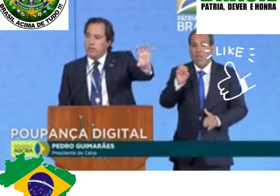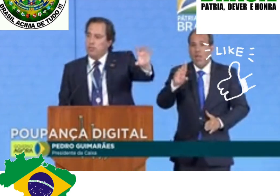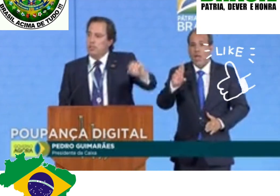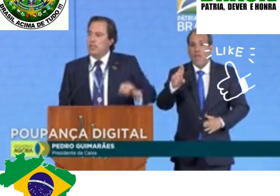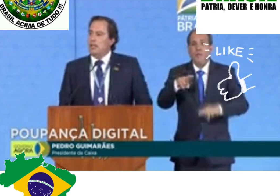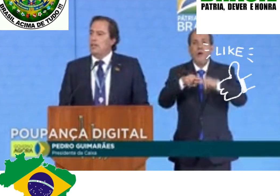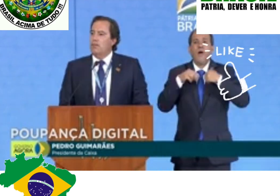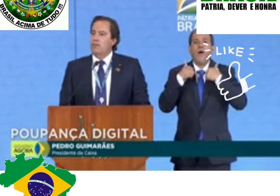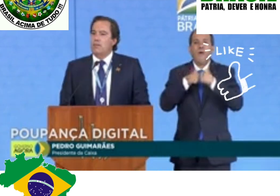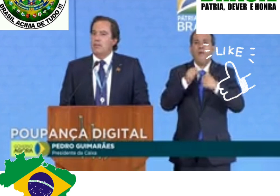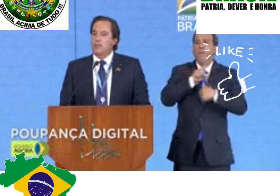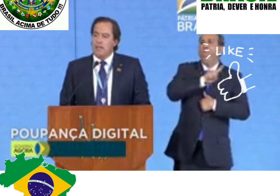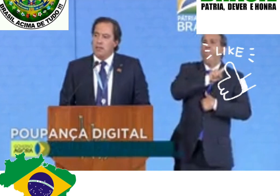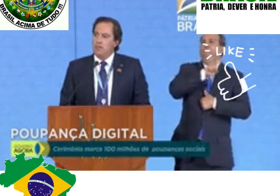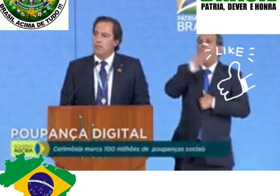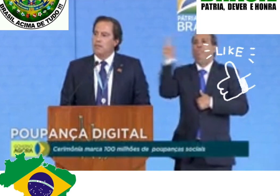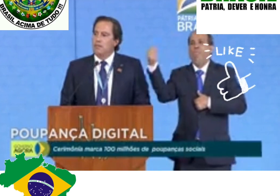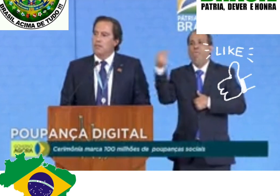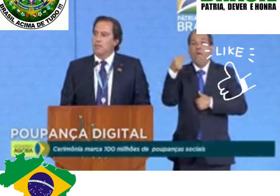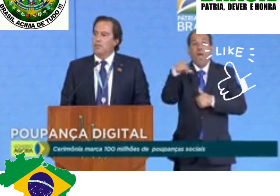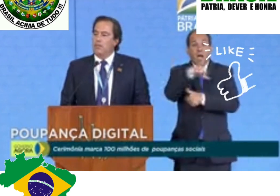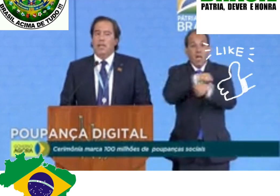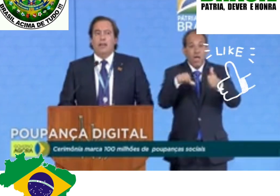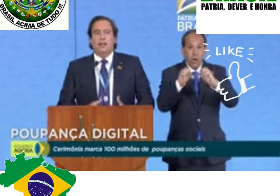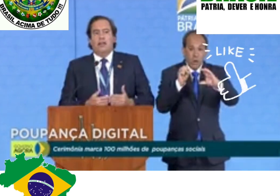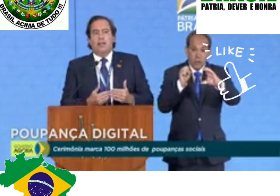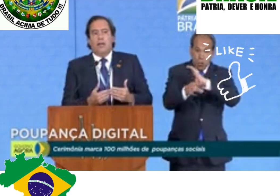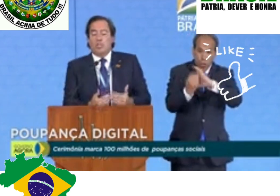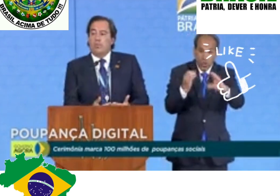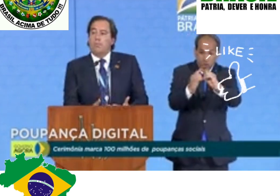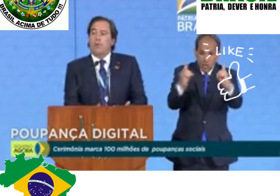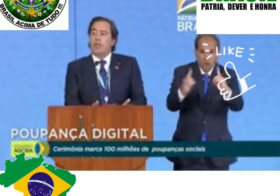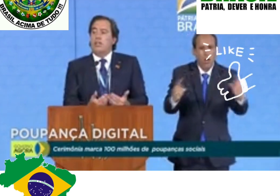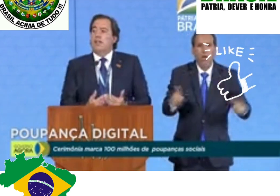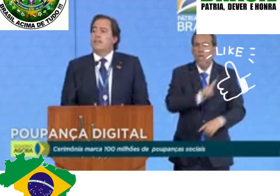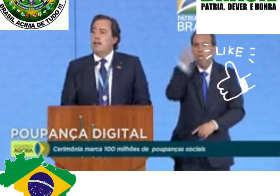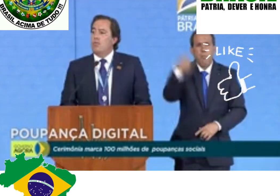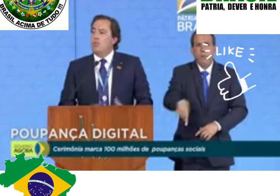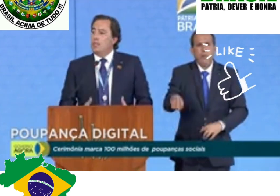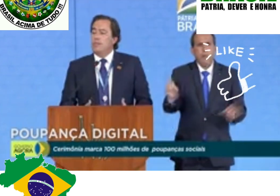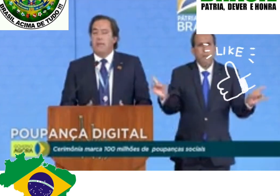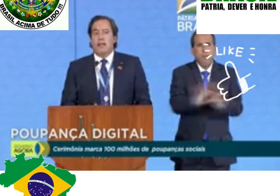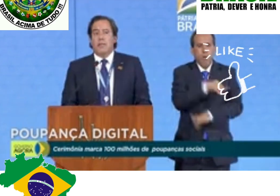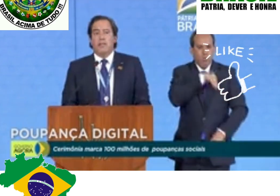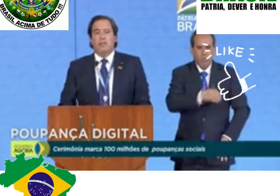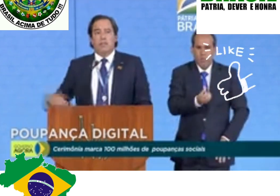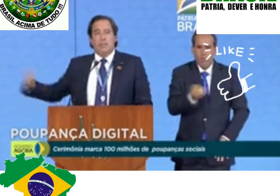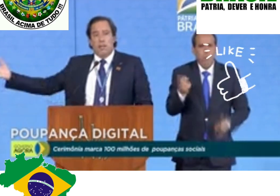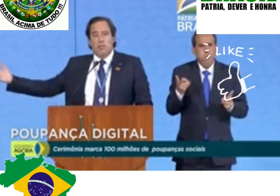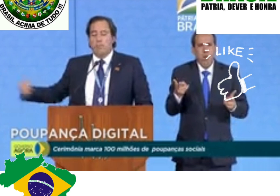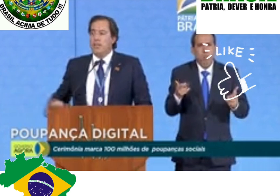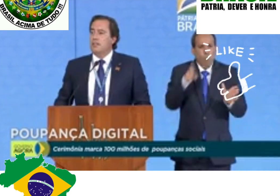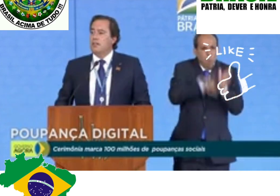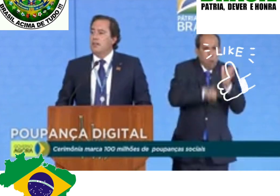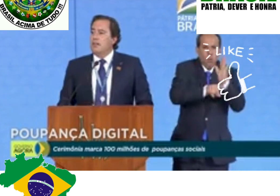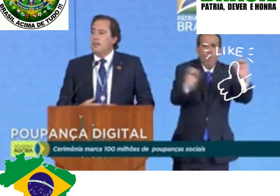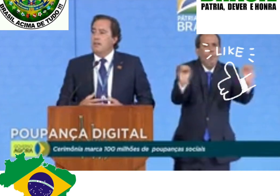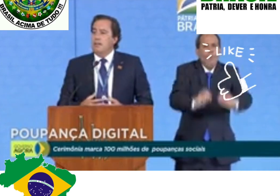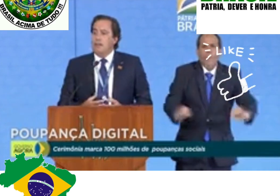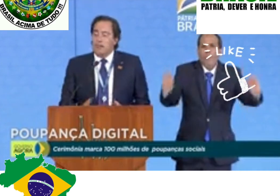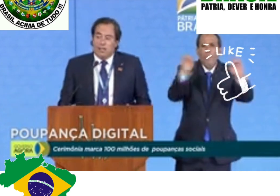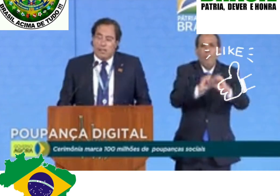Com o banco digital, zero. Porque a pessoa pode realizar compras e pagamentos, ainda mais com